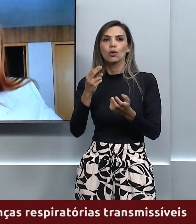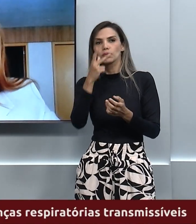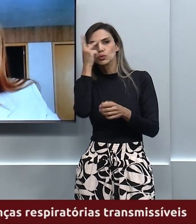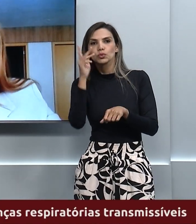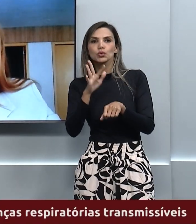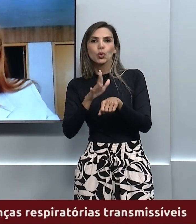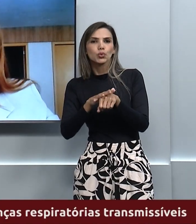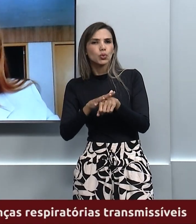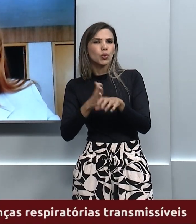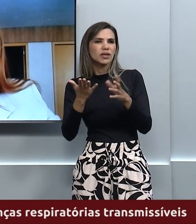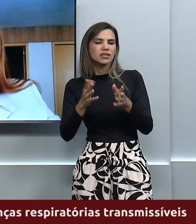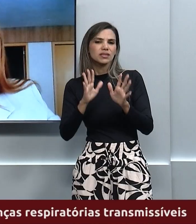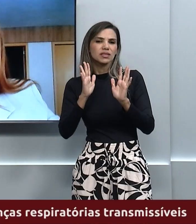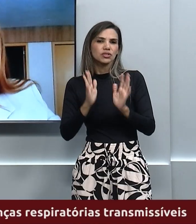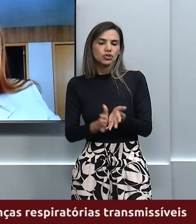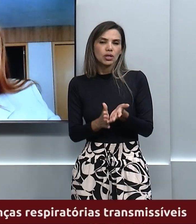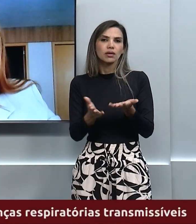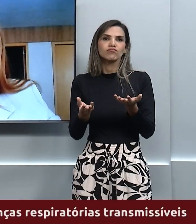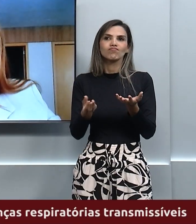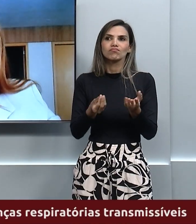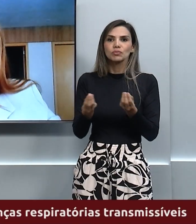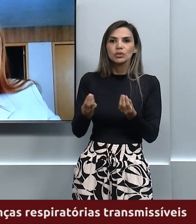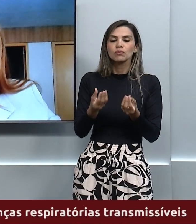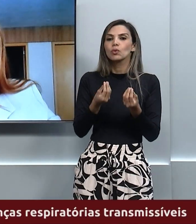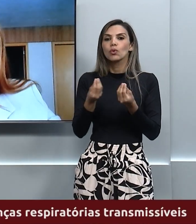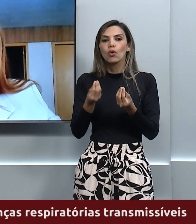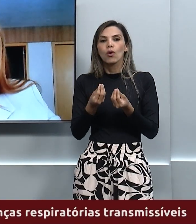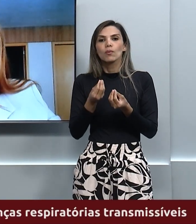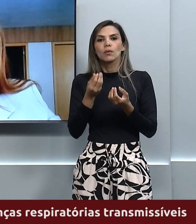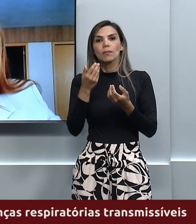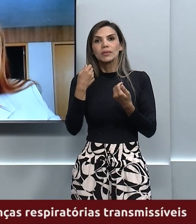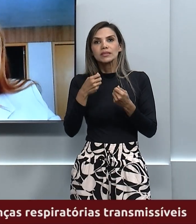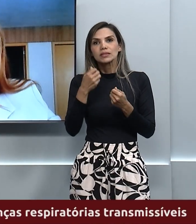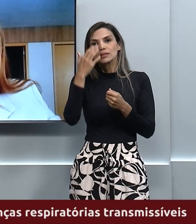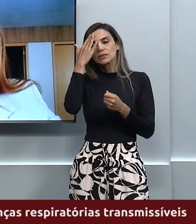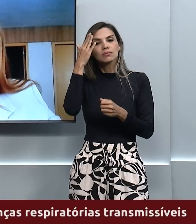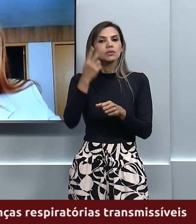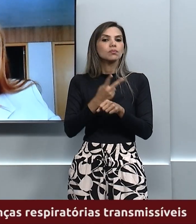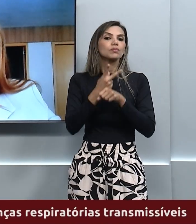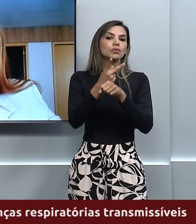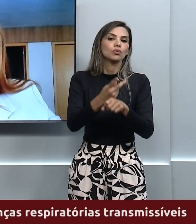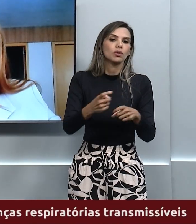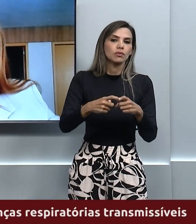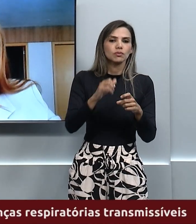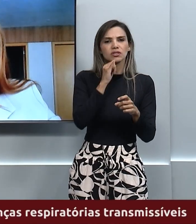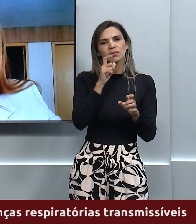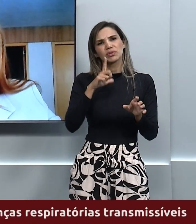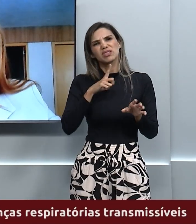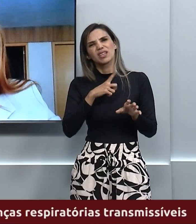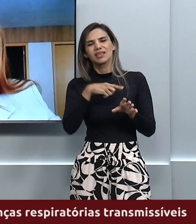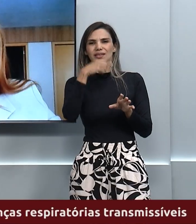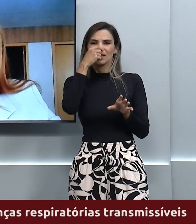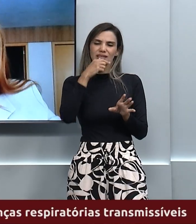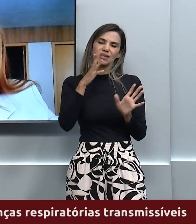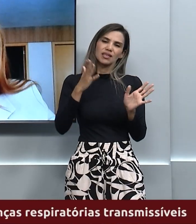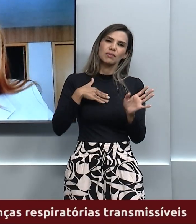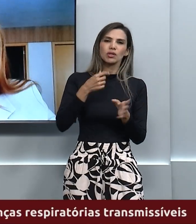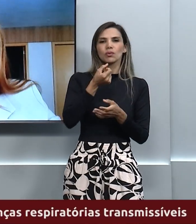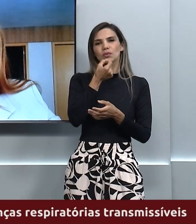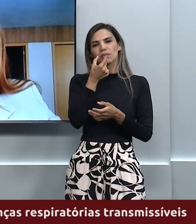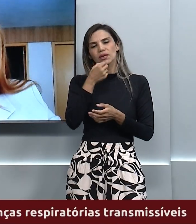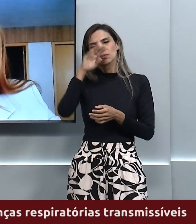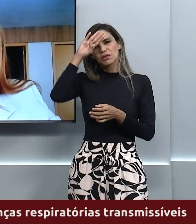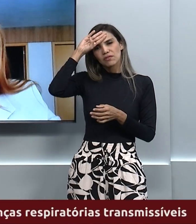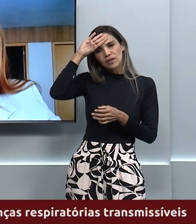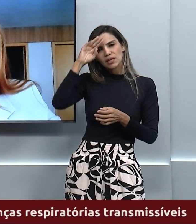é a mesma? E quando procurar auxílio médico? Muitas vezes a gente está com sintoma respiratório, mas acha que vai passar, toma um remédio para